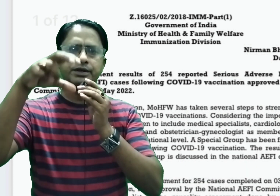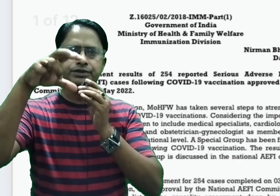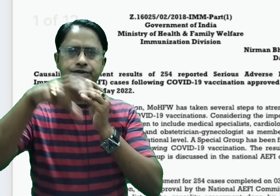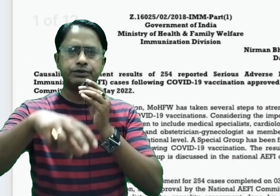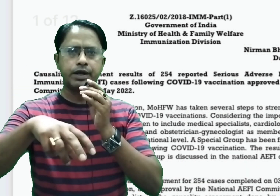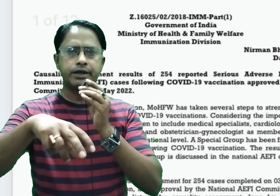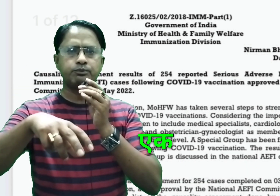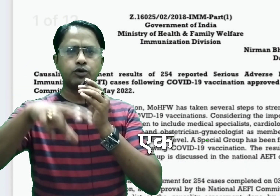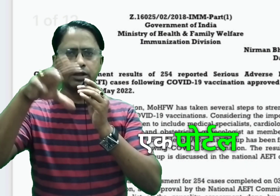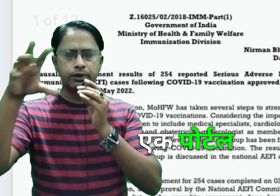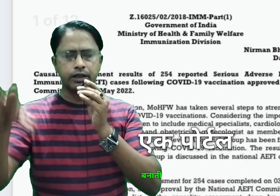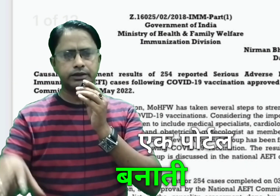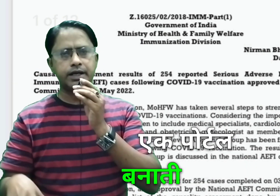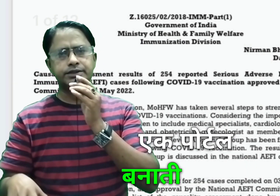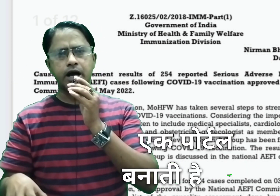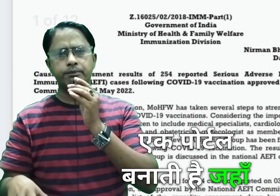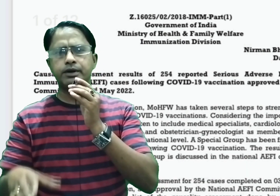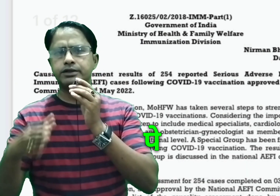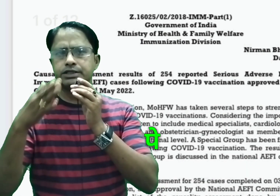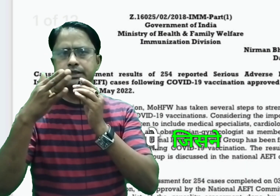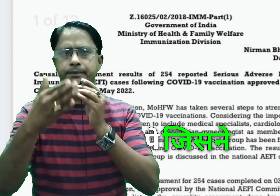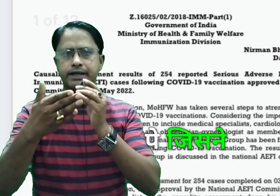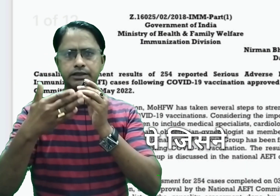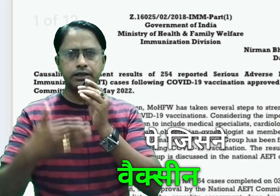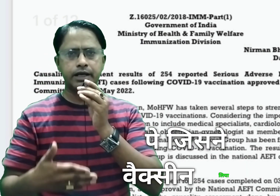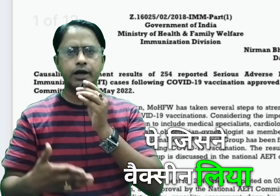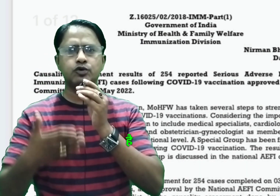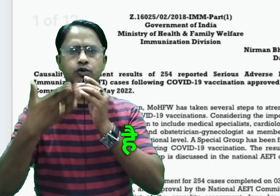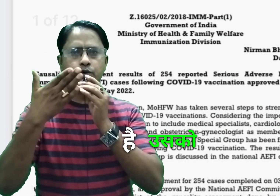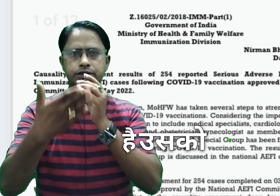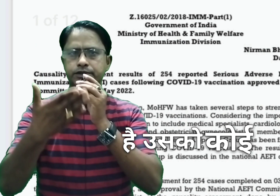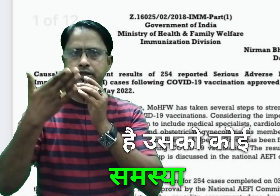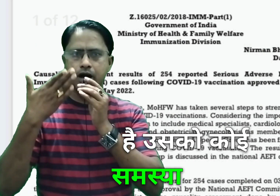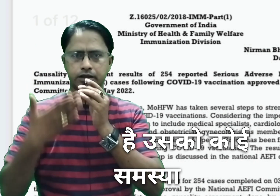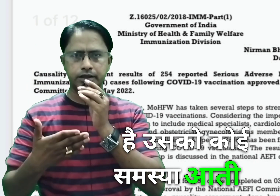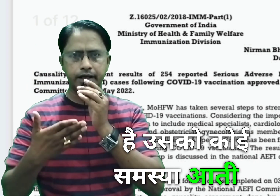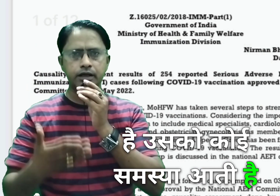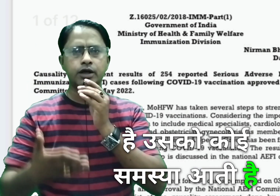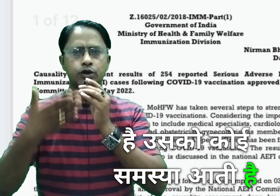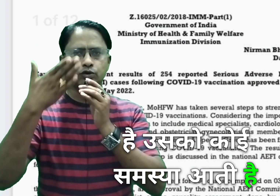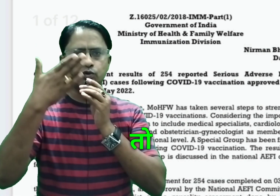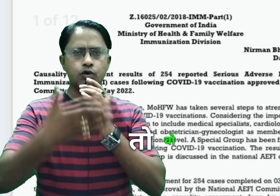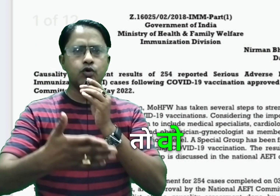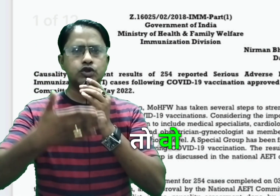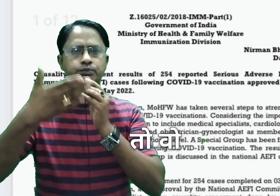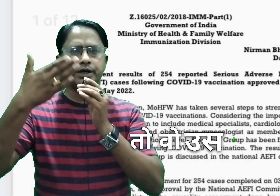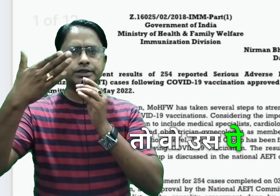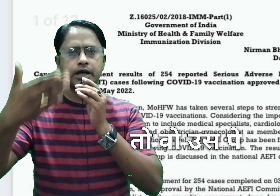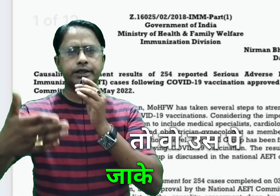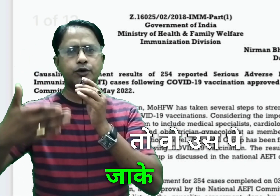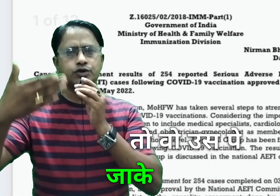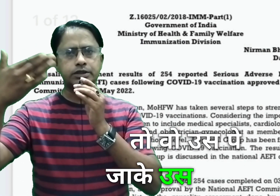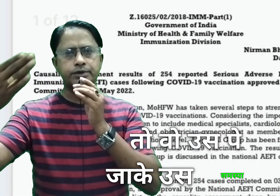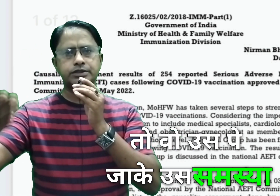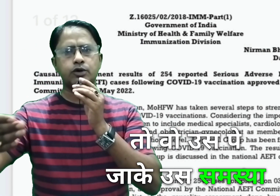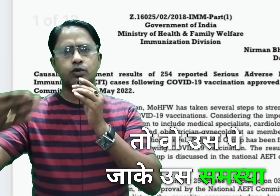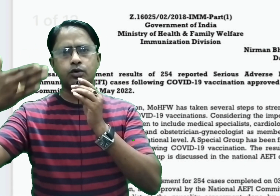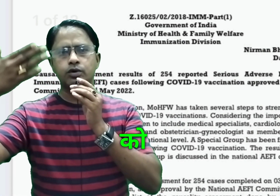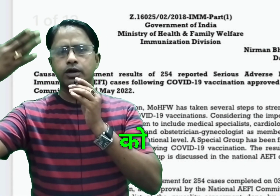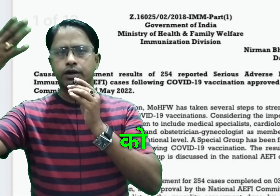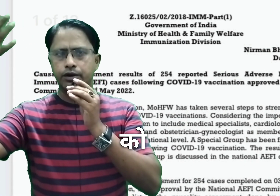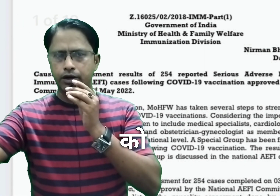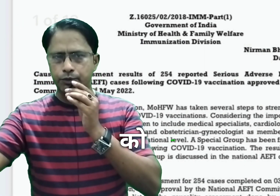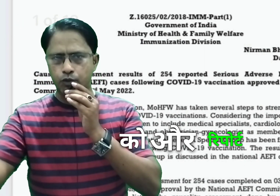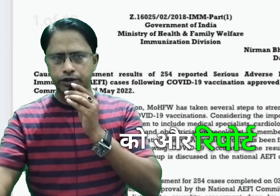है, एक पोर्टल बनाती है, जहाँ पे जिसने वैक्सीन लिया है उसको कोई समस्या आती है तो वो उस पर जाके उस समस्या